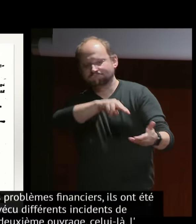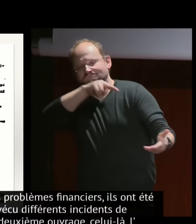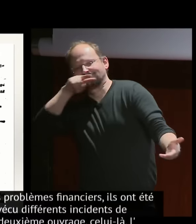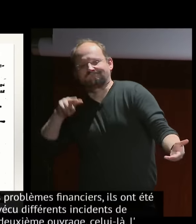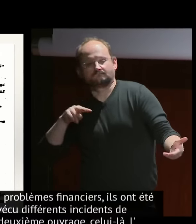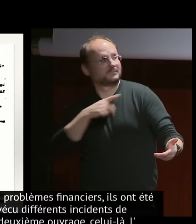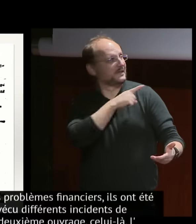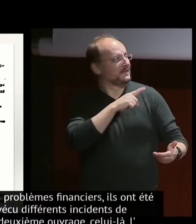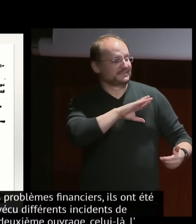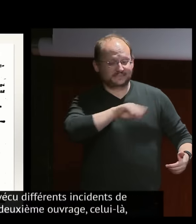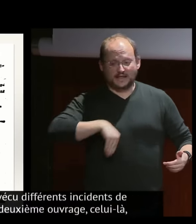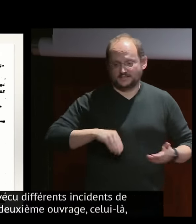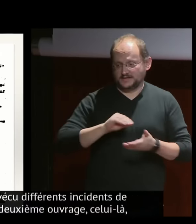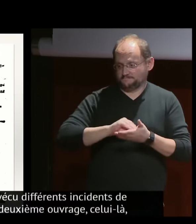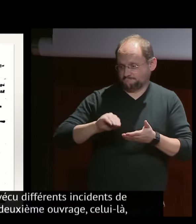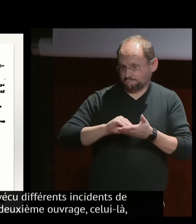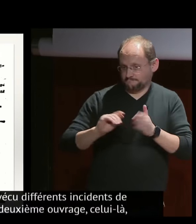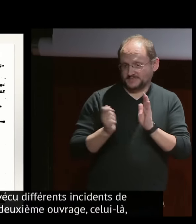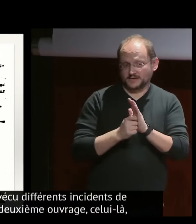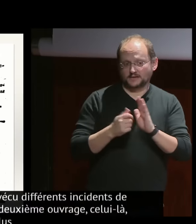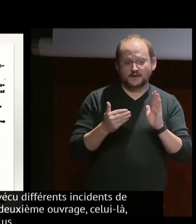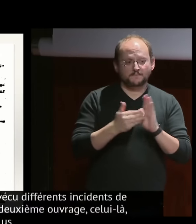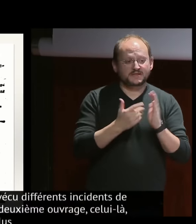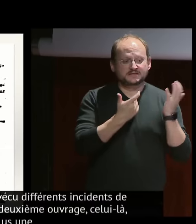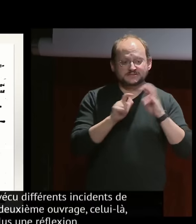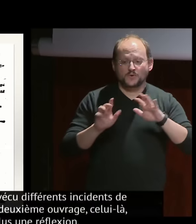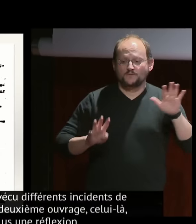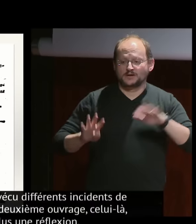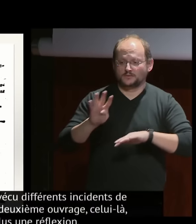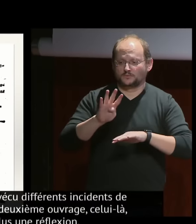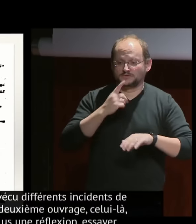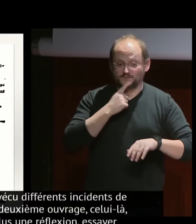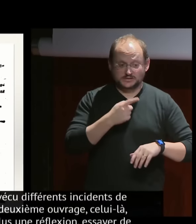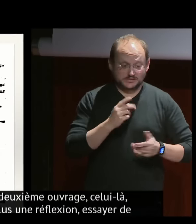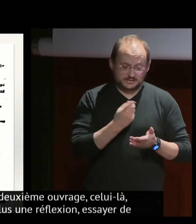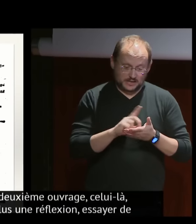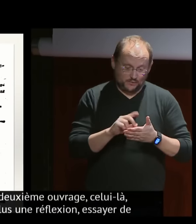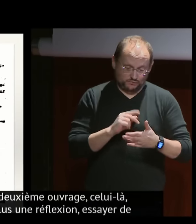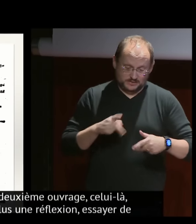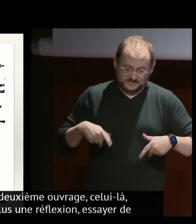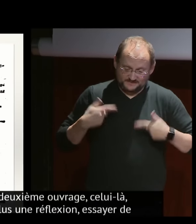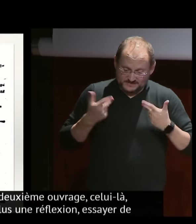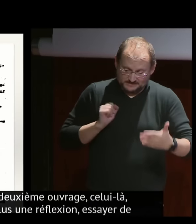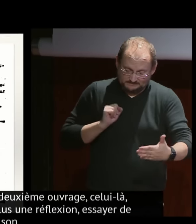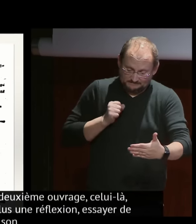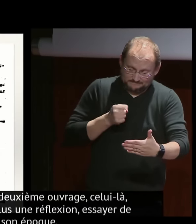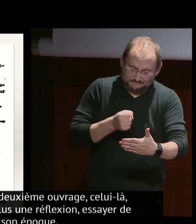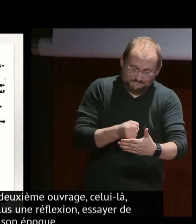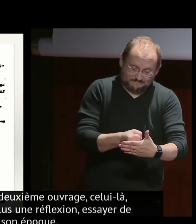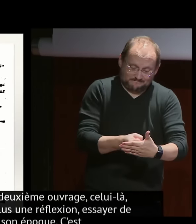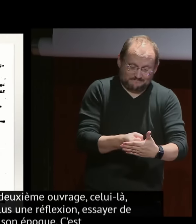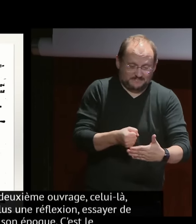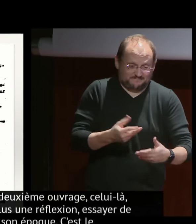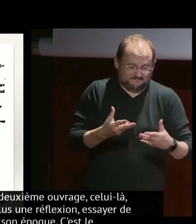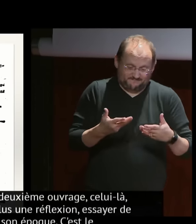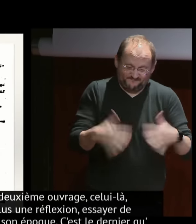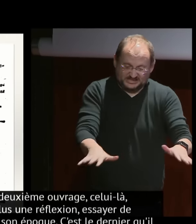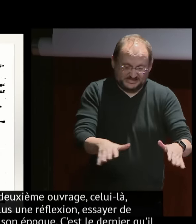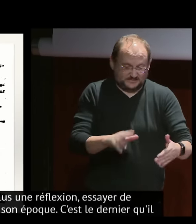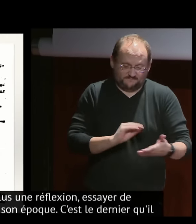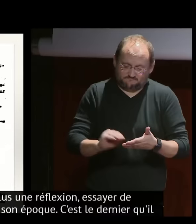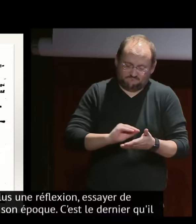plus une réflexion. Il essaye de prendre du recul par rapport à son époque. C'est le dernier qu'il a rédigé,